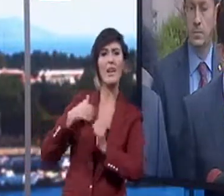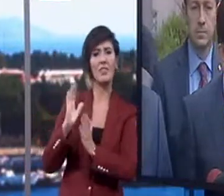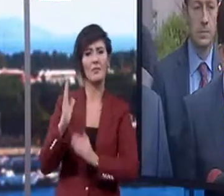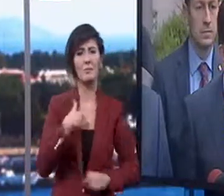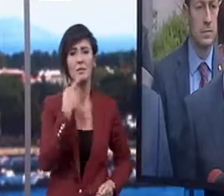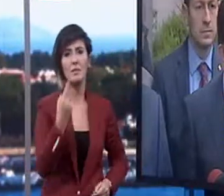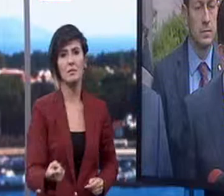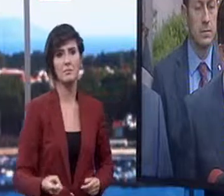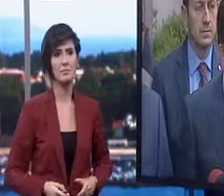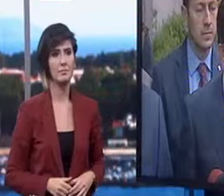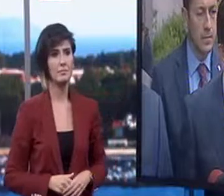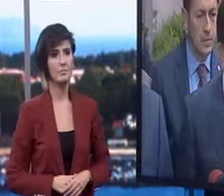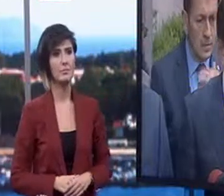dedi.